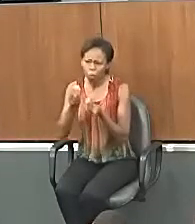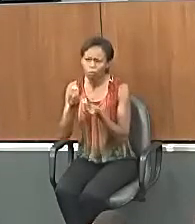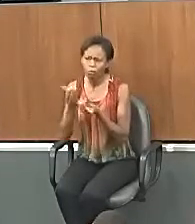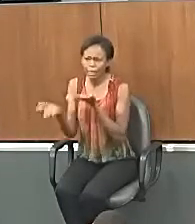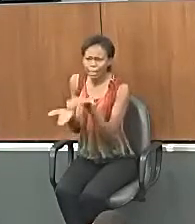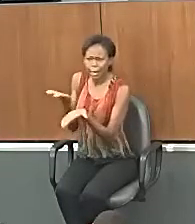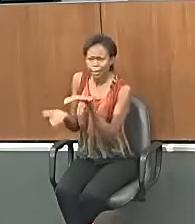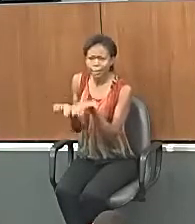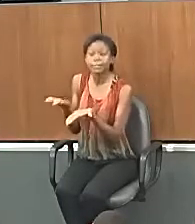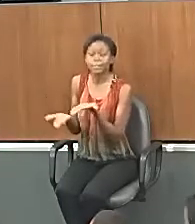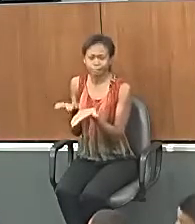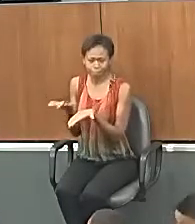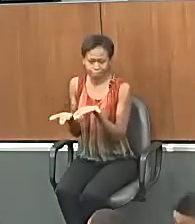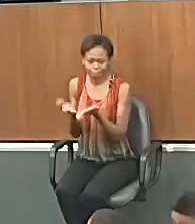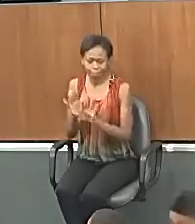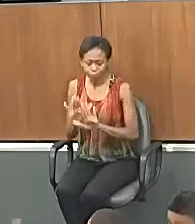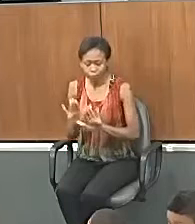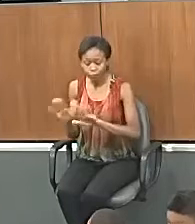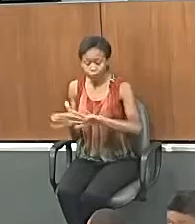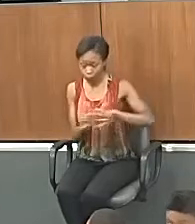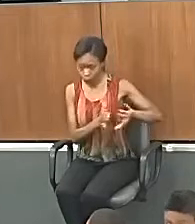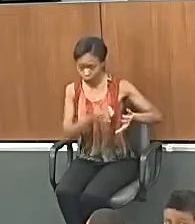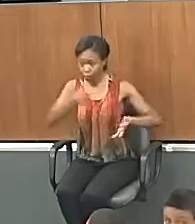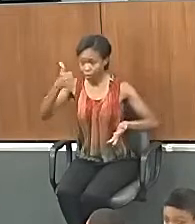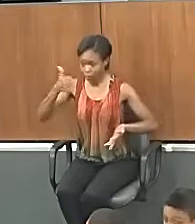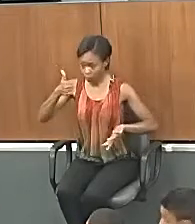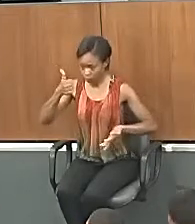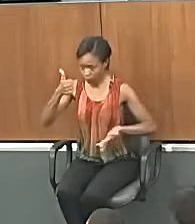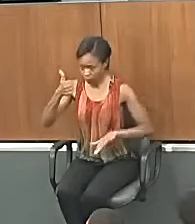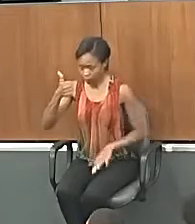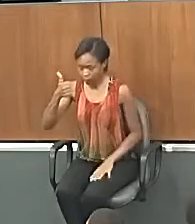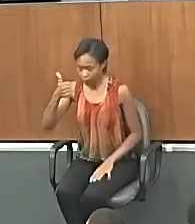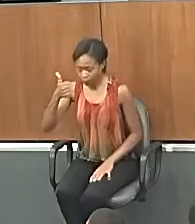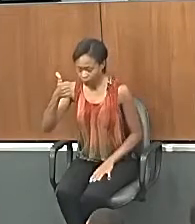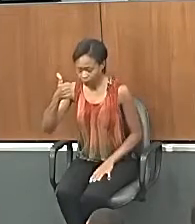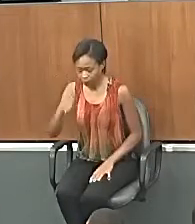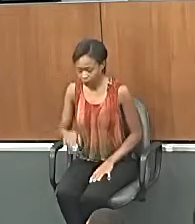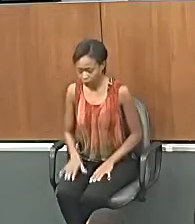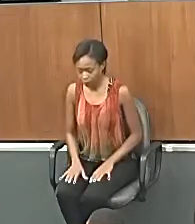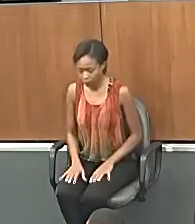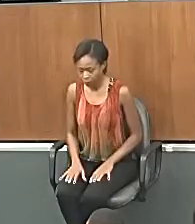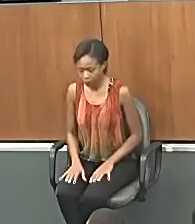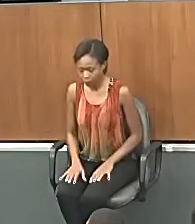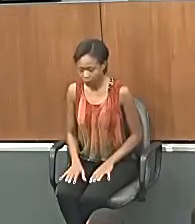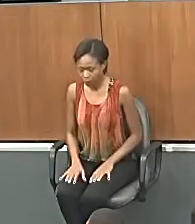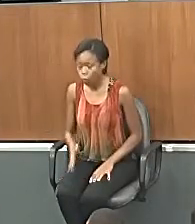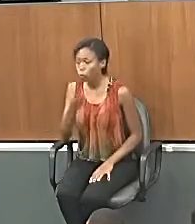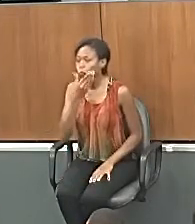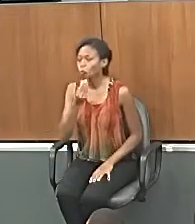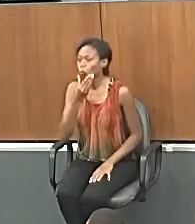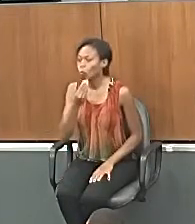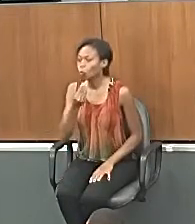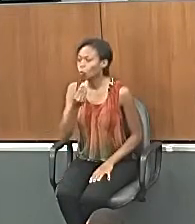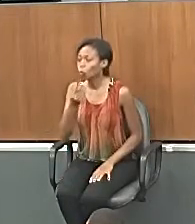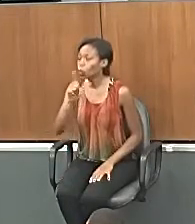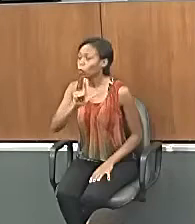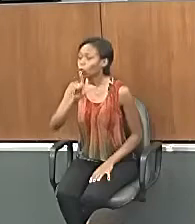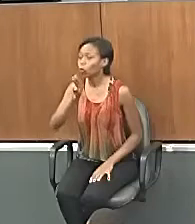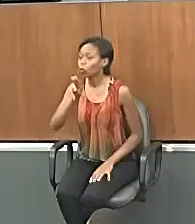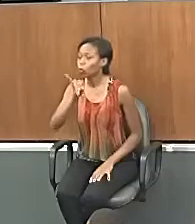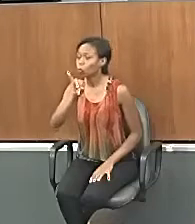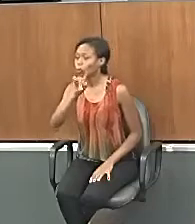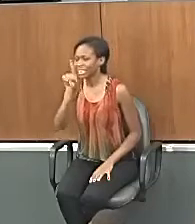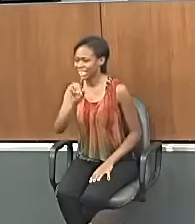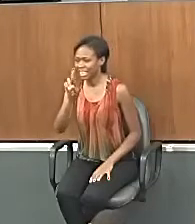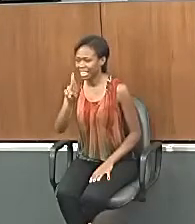de passar a palavra para o doutor luiz renato braga areias